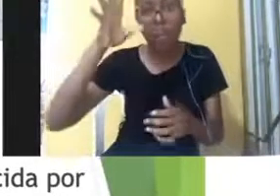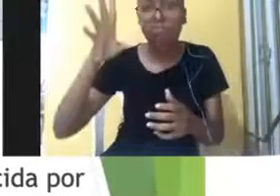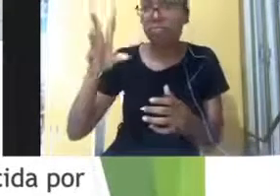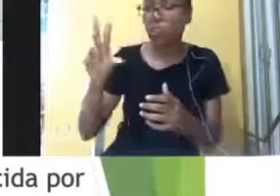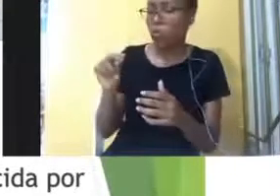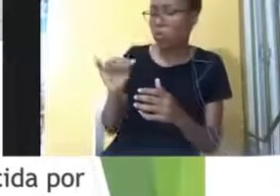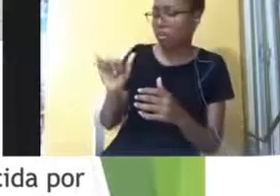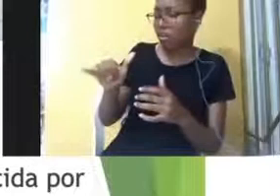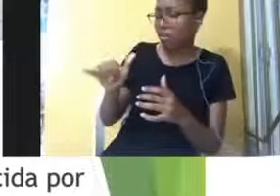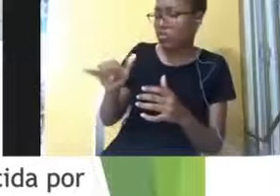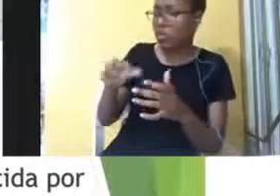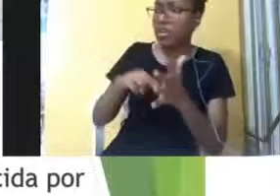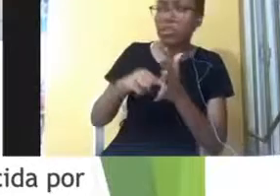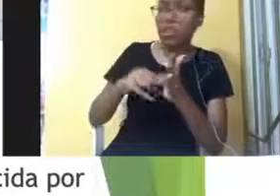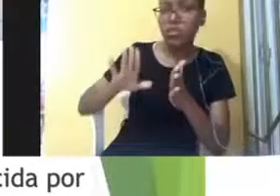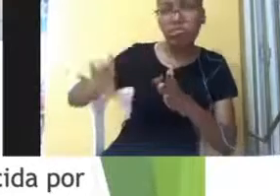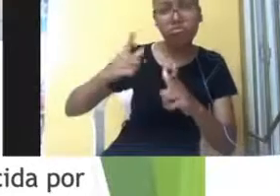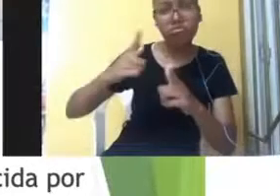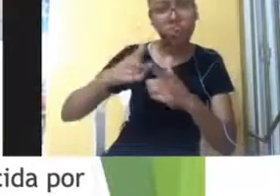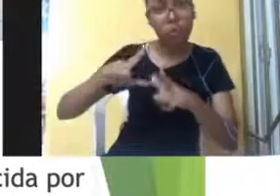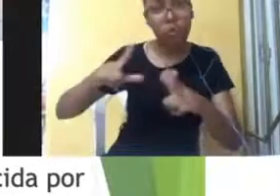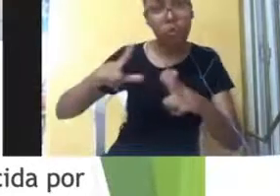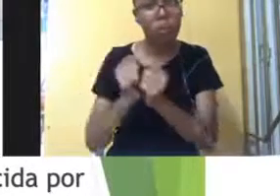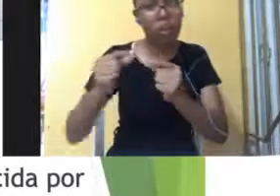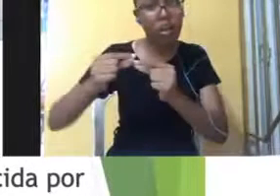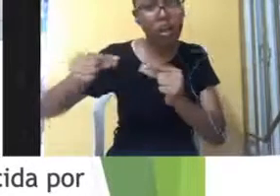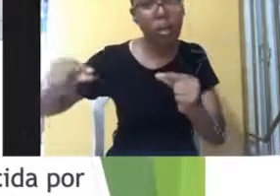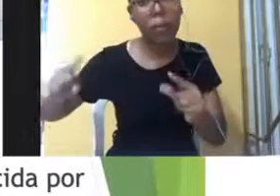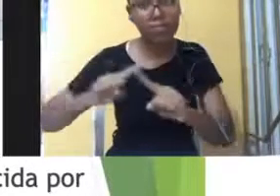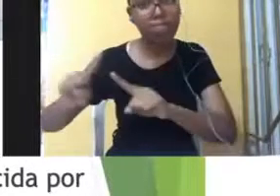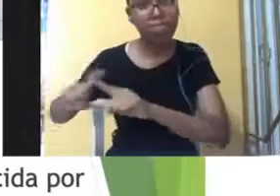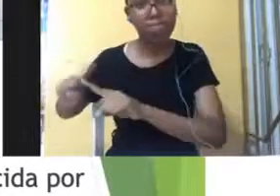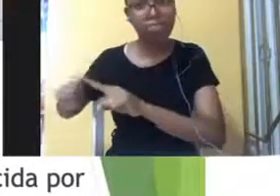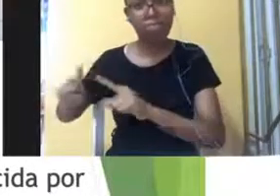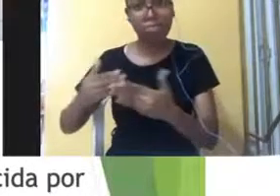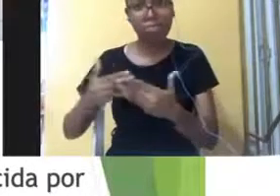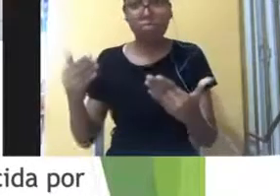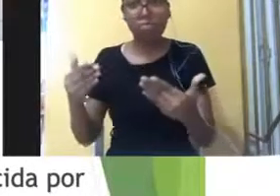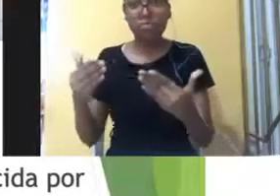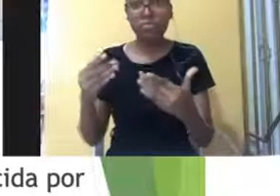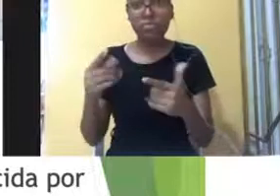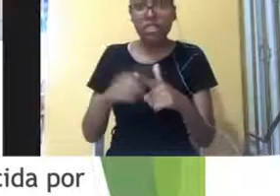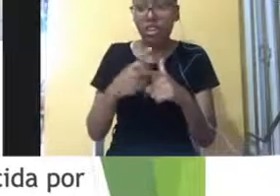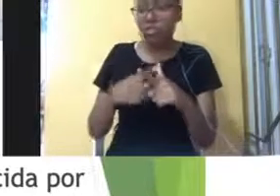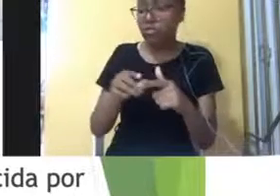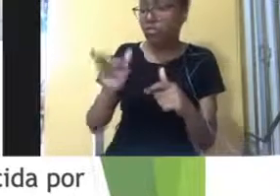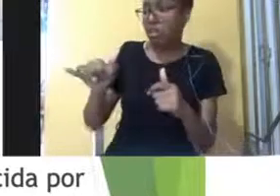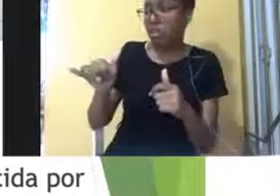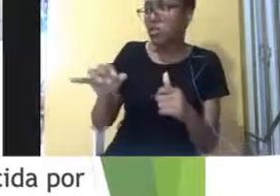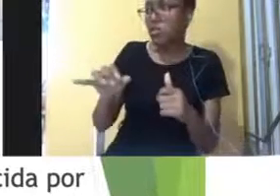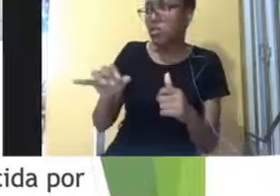lingüísticos dentro de esa lengua y que se correspondía igual a las lenguas que existen hoy en día,